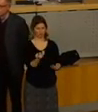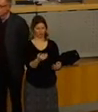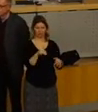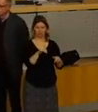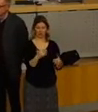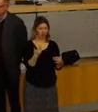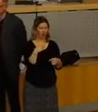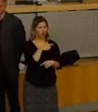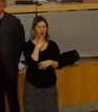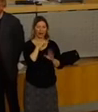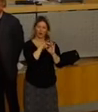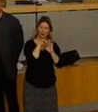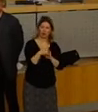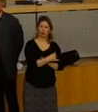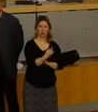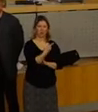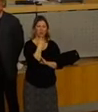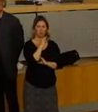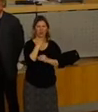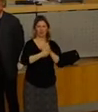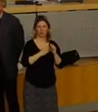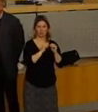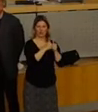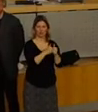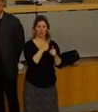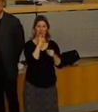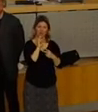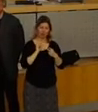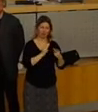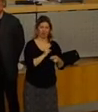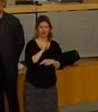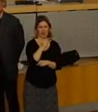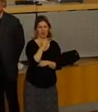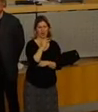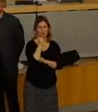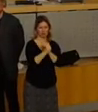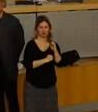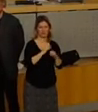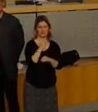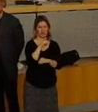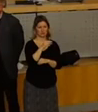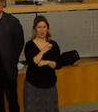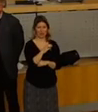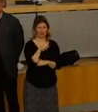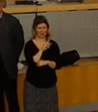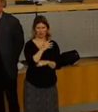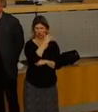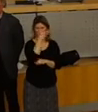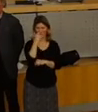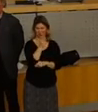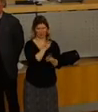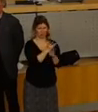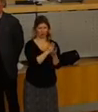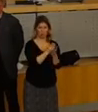entwicklungshilfeprojekt dass dort drei cnc maschinen angeliefert wurden die stehen da seit fünf jahren es gibt keine